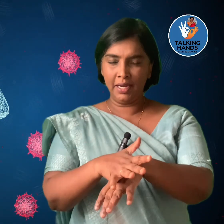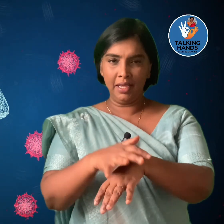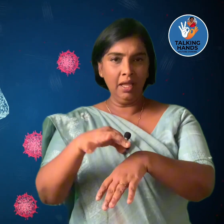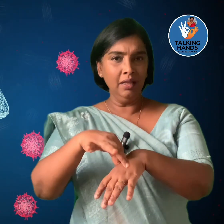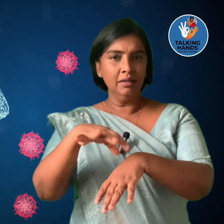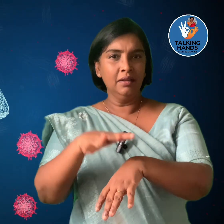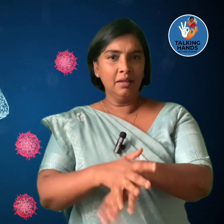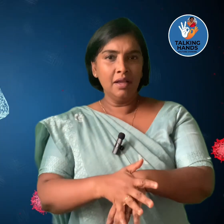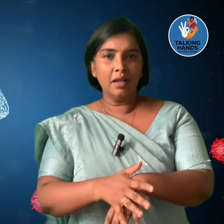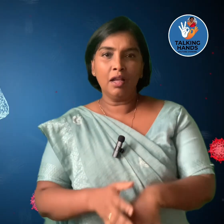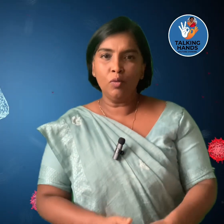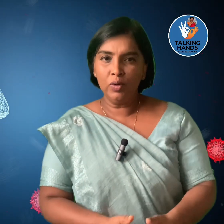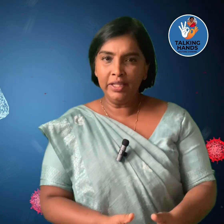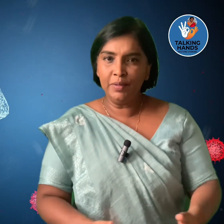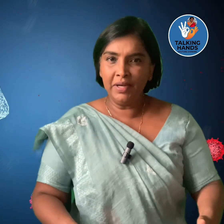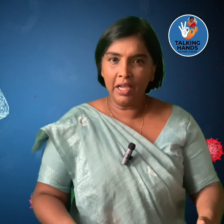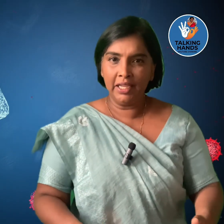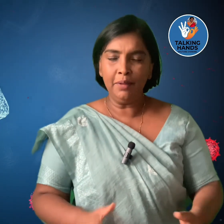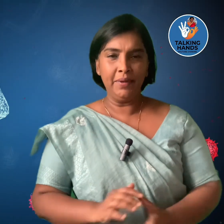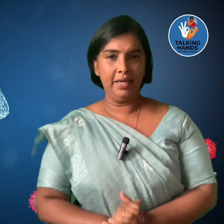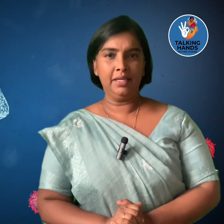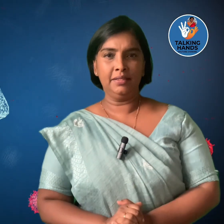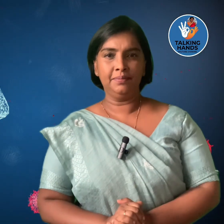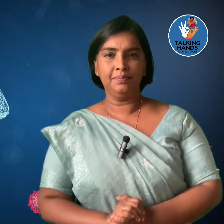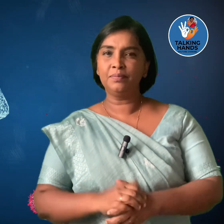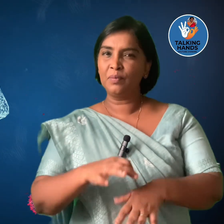පෙන්නලා කකුල ඉදිමිලා කියලා පෙන්නනවා.